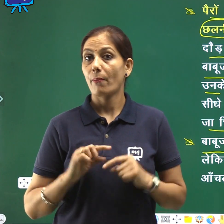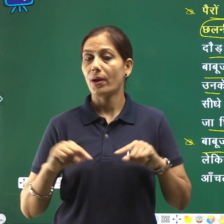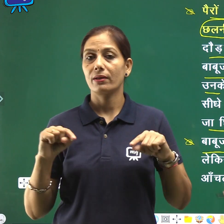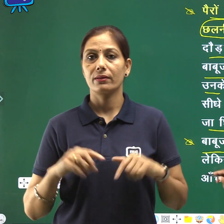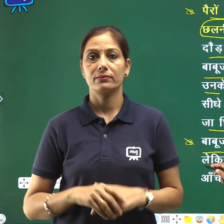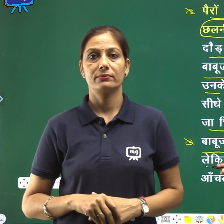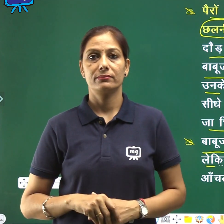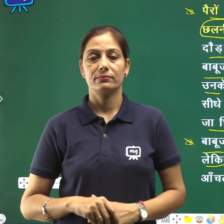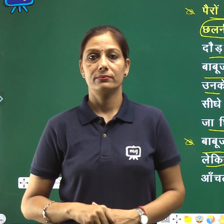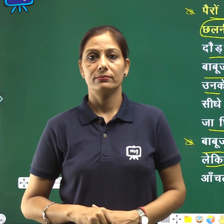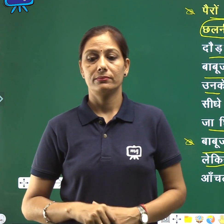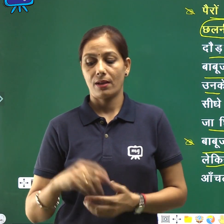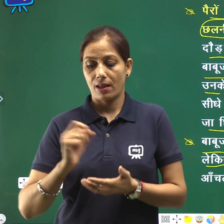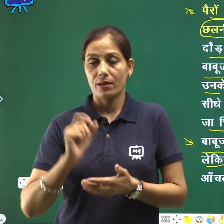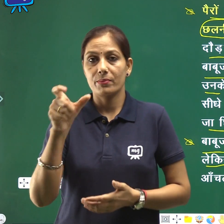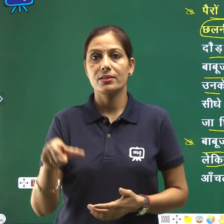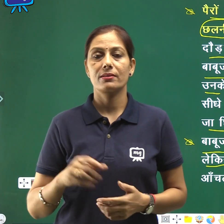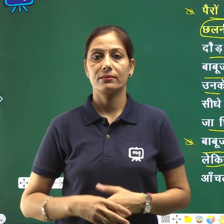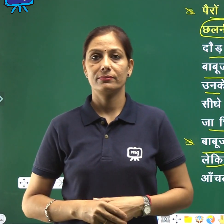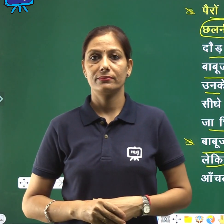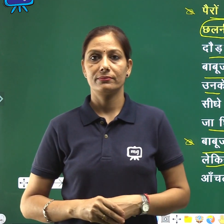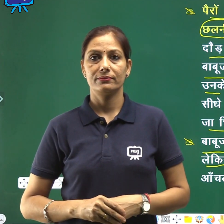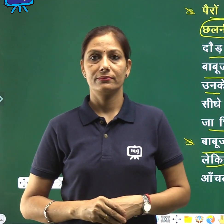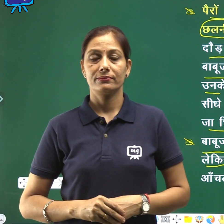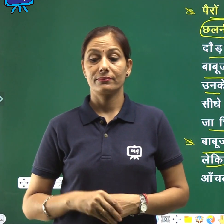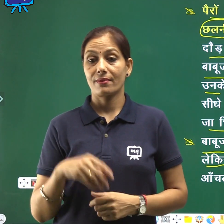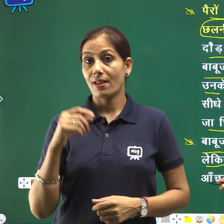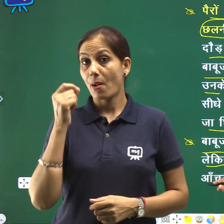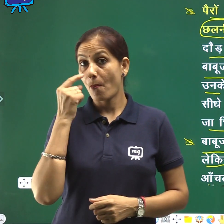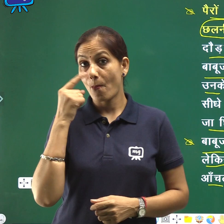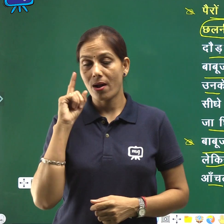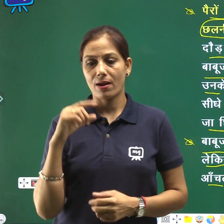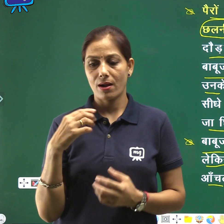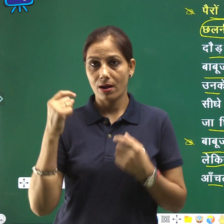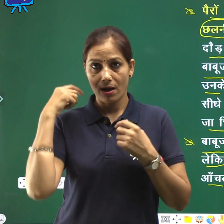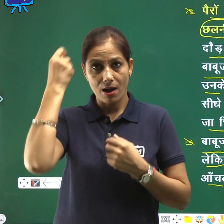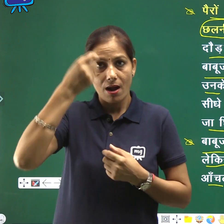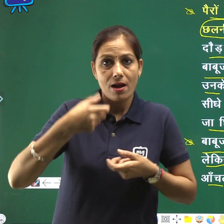लेकिन लेखक ने मां का आंचल